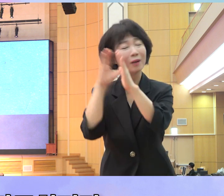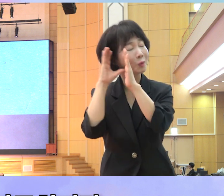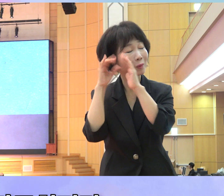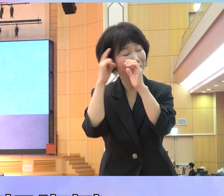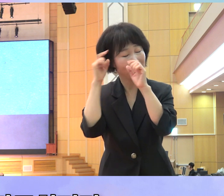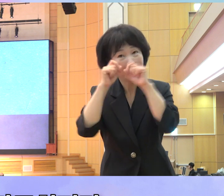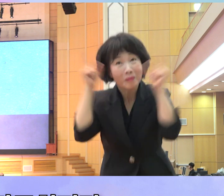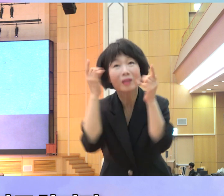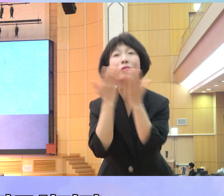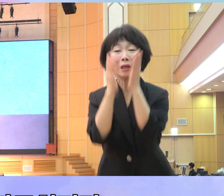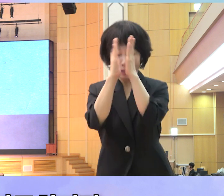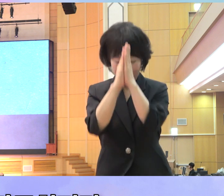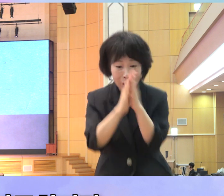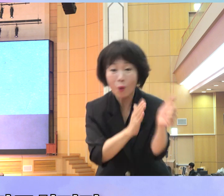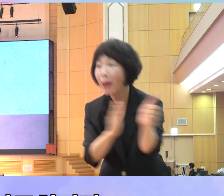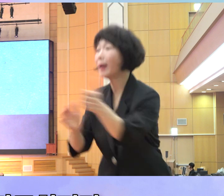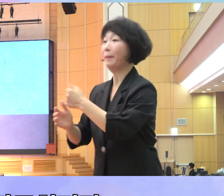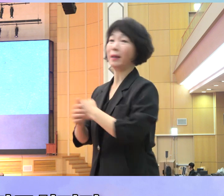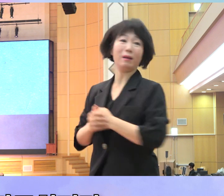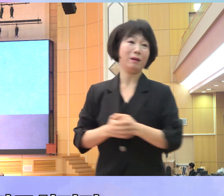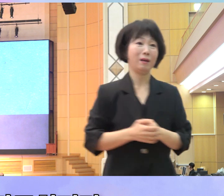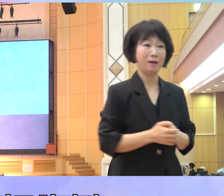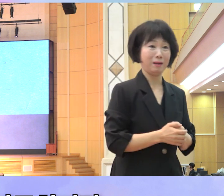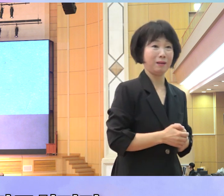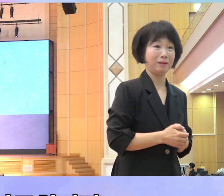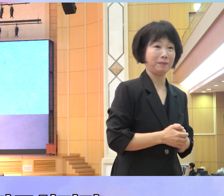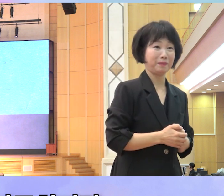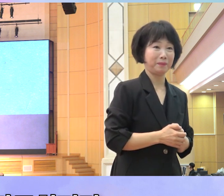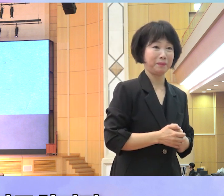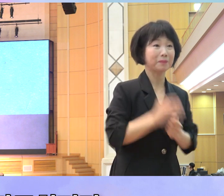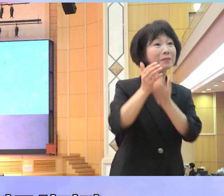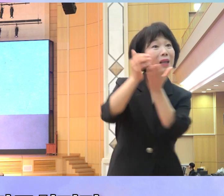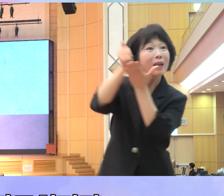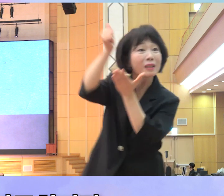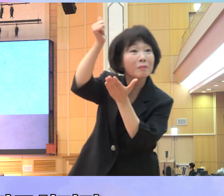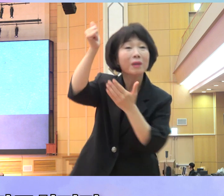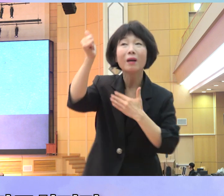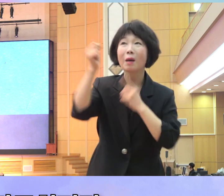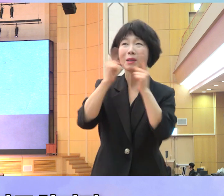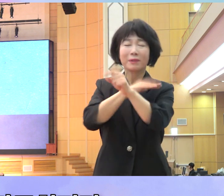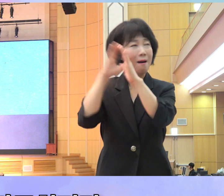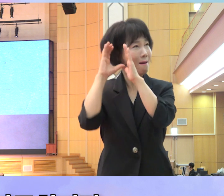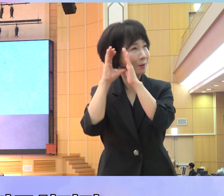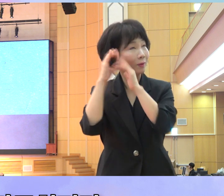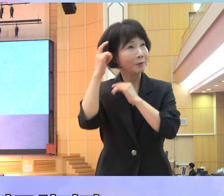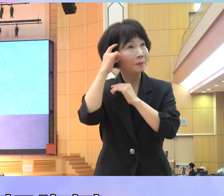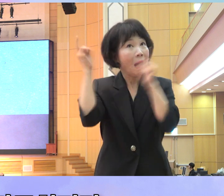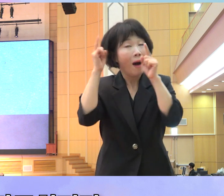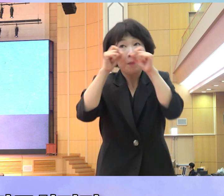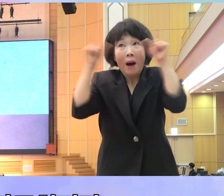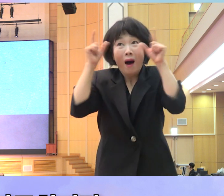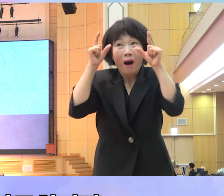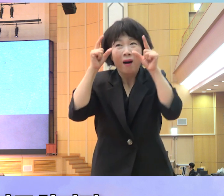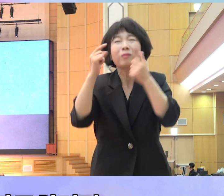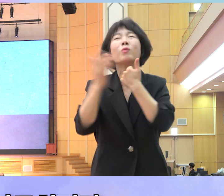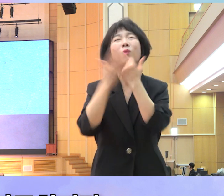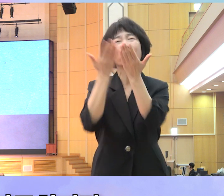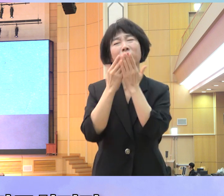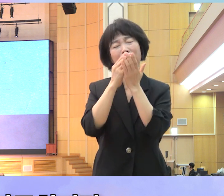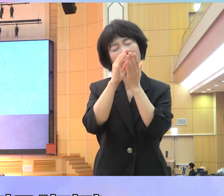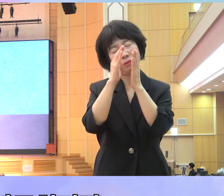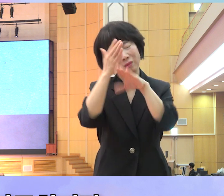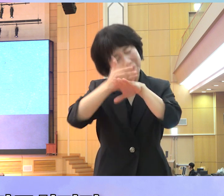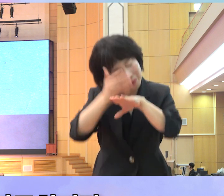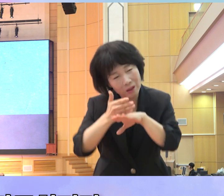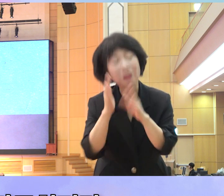하여 주십시고, 하나님 말씀 믿어지게 하여 주십시고, 하나님 말씀에 내 삶에 녹아들게 하여 주십시고, 이러면서 기도하시라는 거예요.